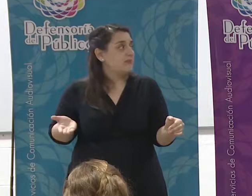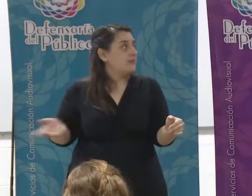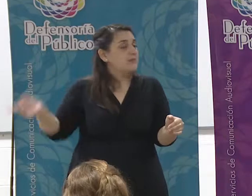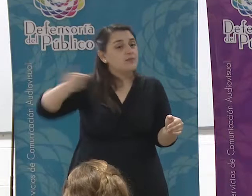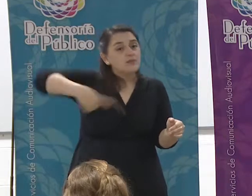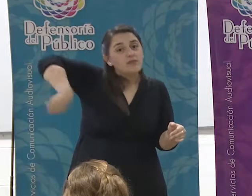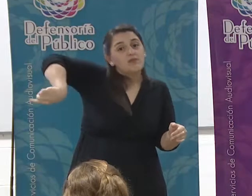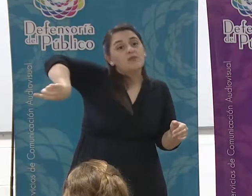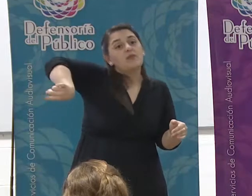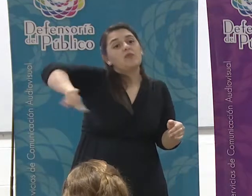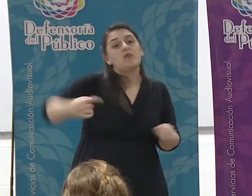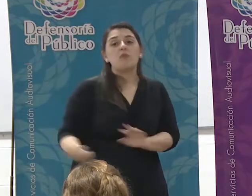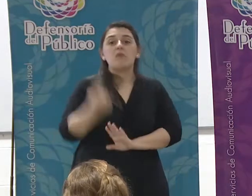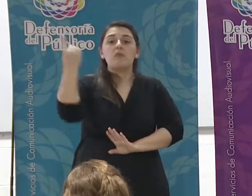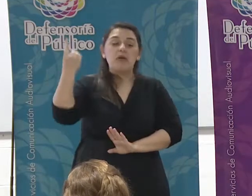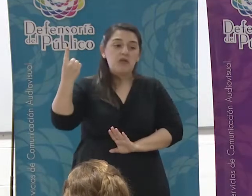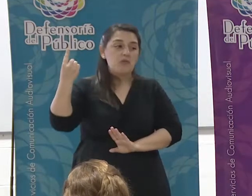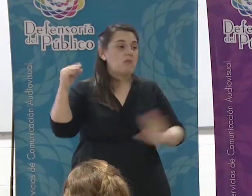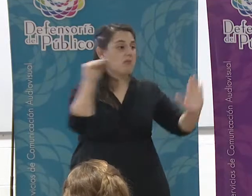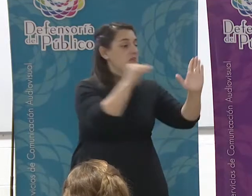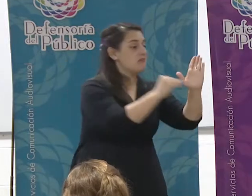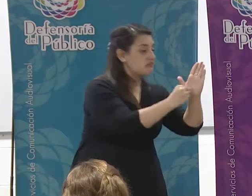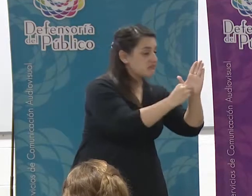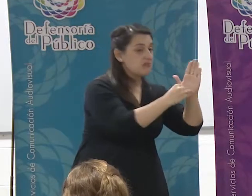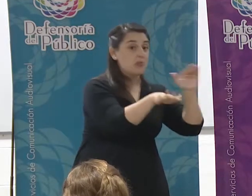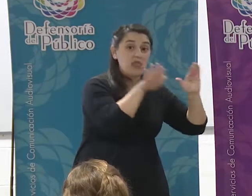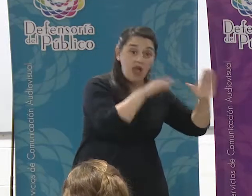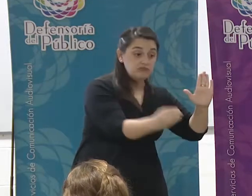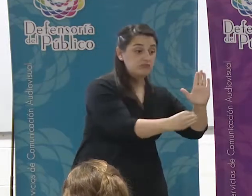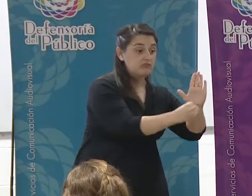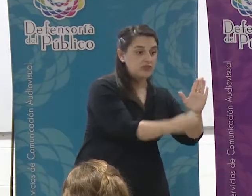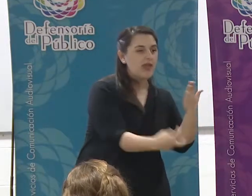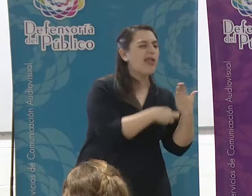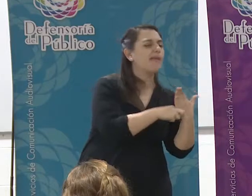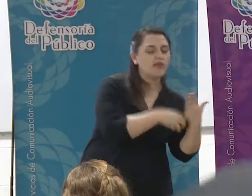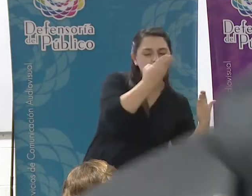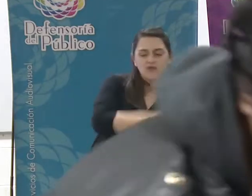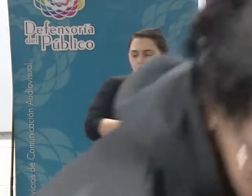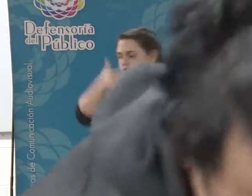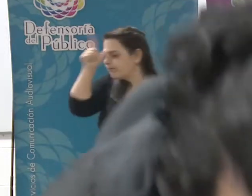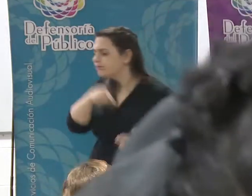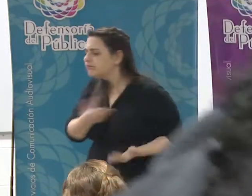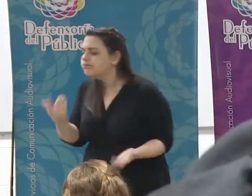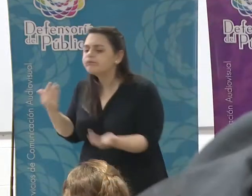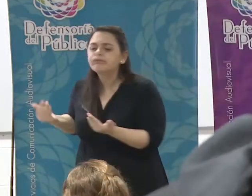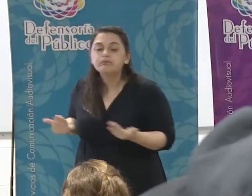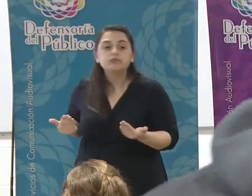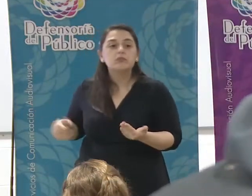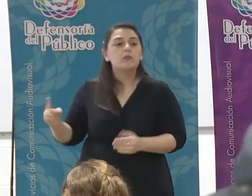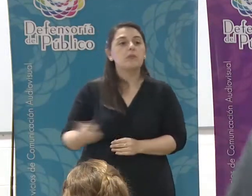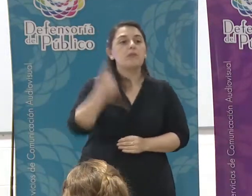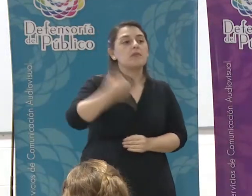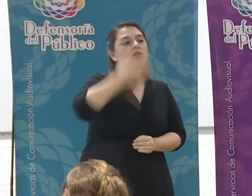censar. Empezamos a recibir la visita de los inspectores. El primero fue, en ese momento, fue el